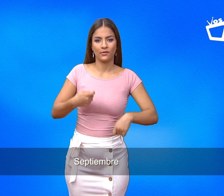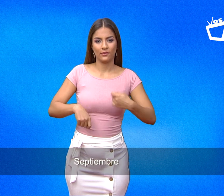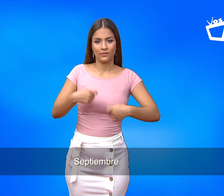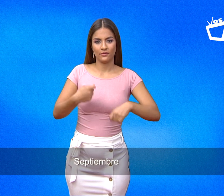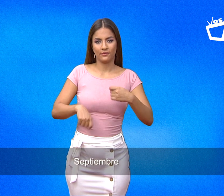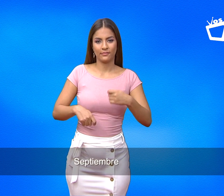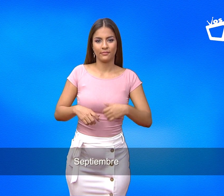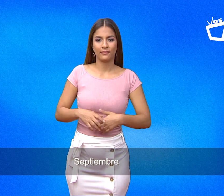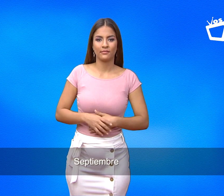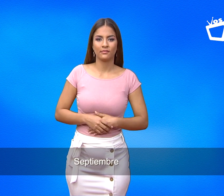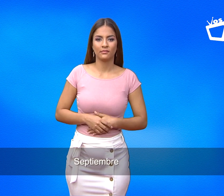septiembre